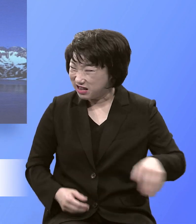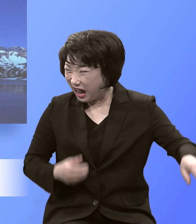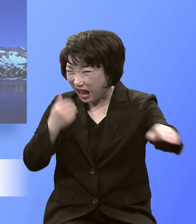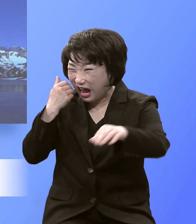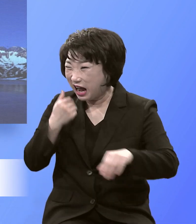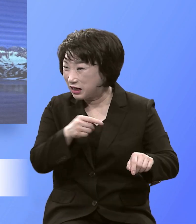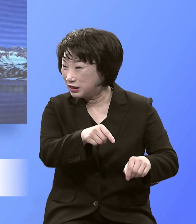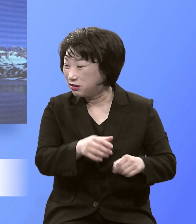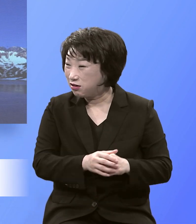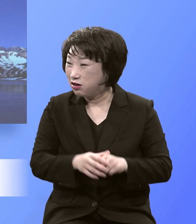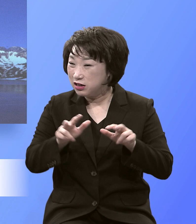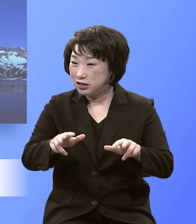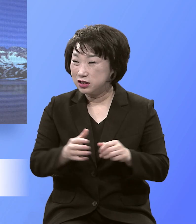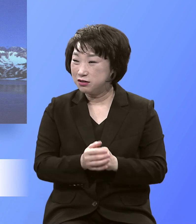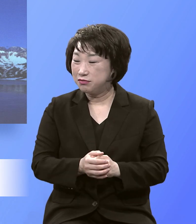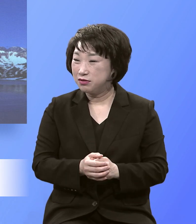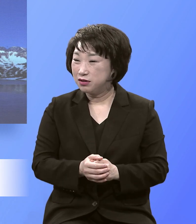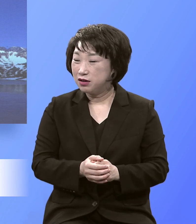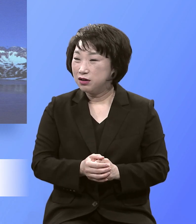애들은 다 지금